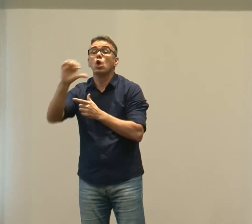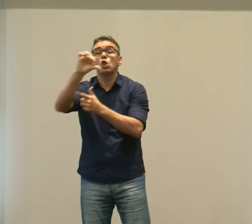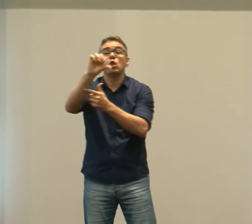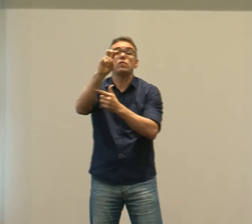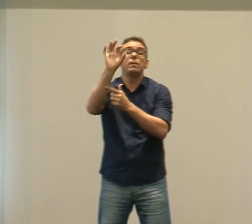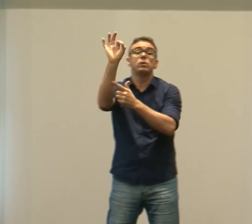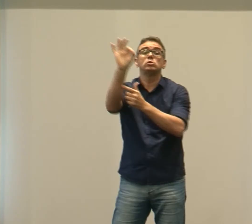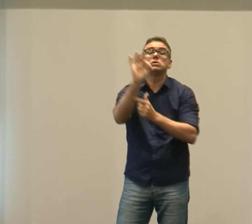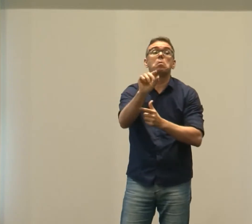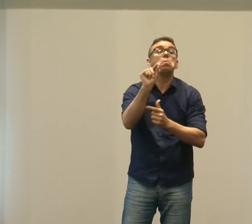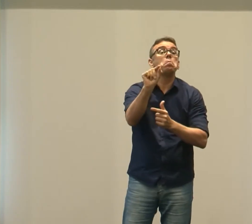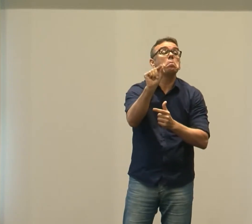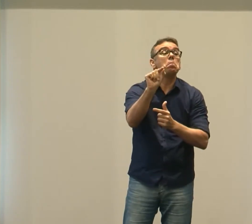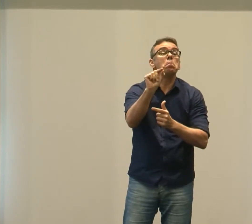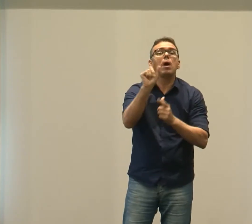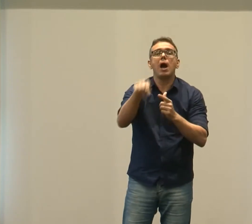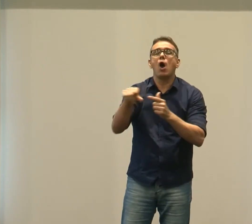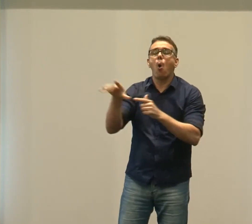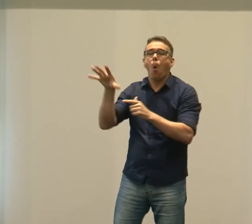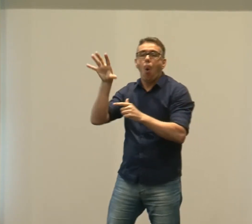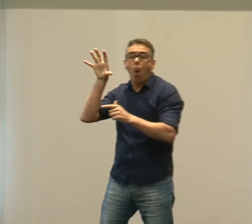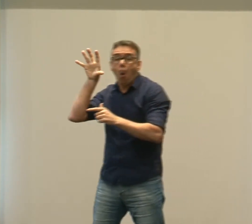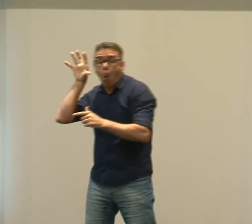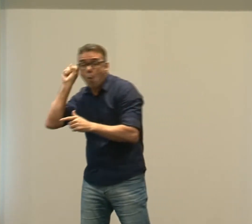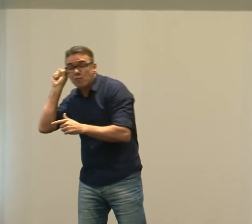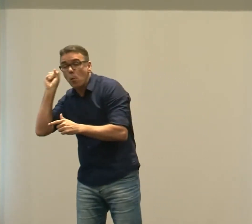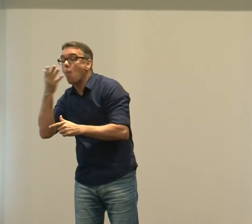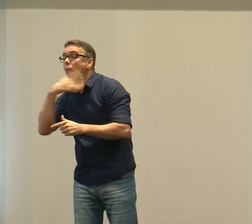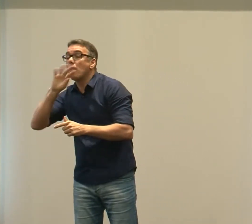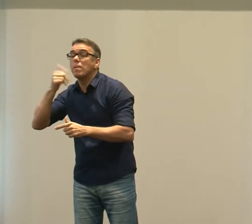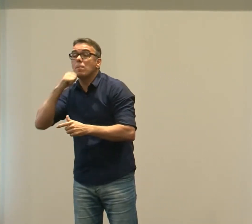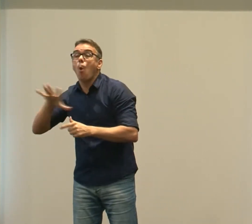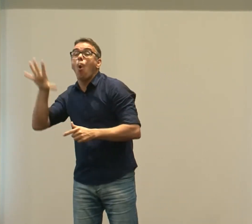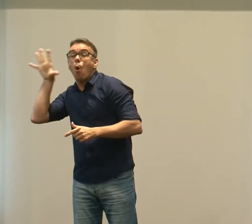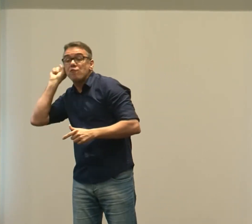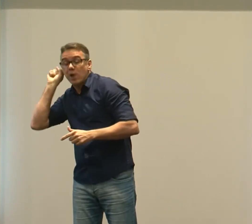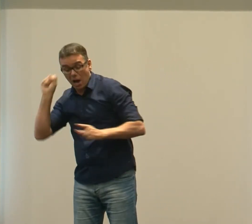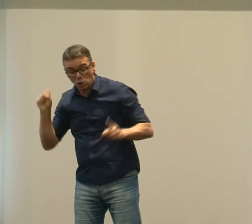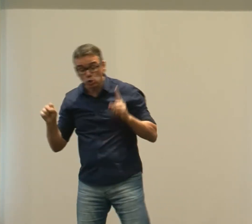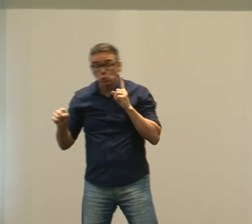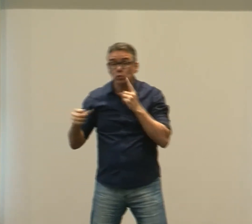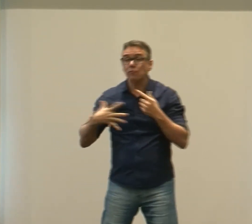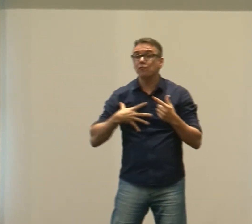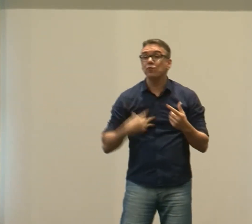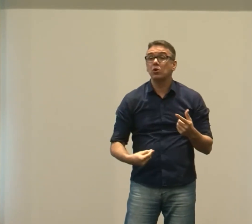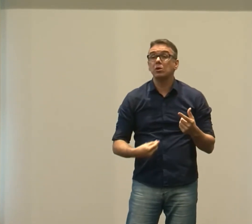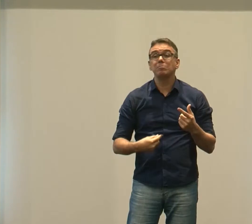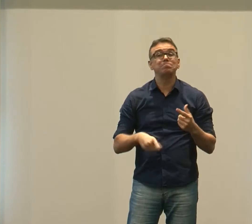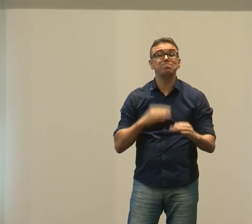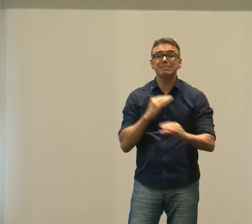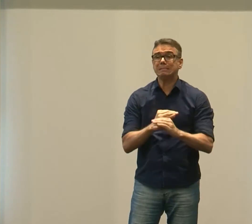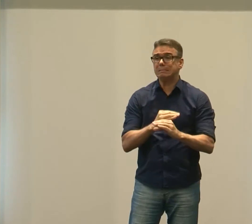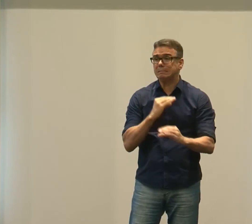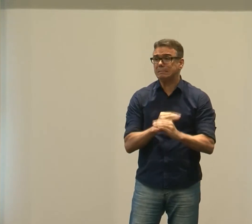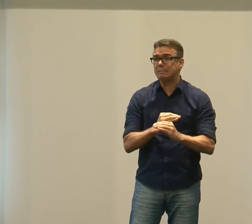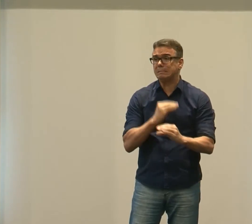artigo de Pizio e Quadros, que fala que 95% dos casos dos filhos